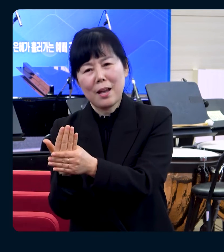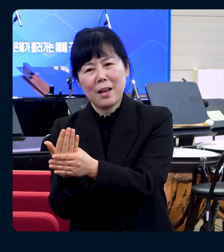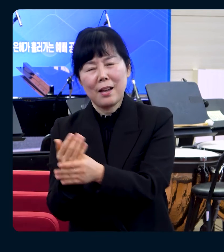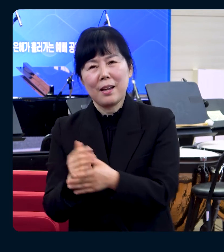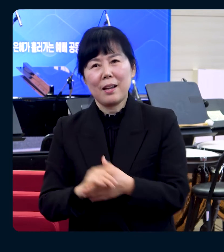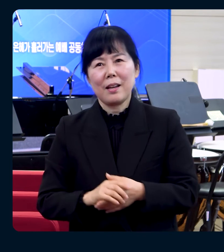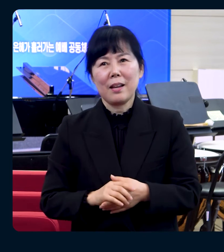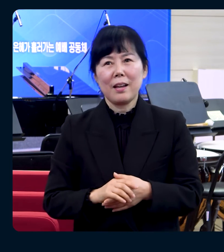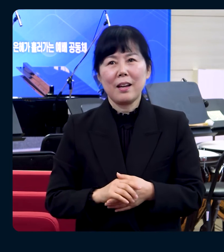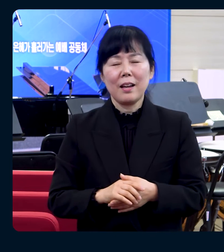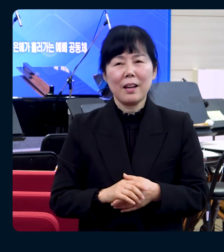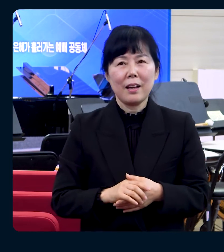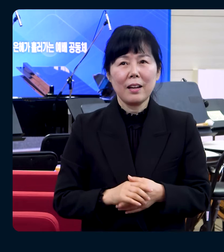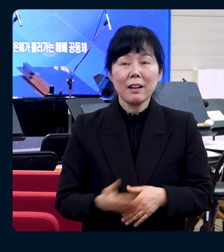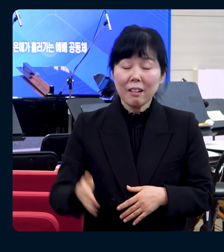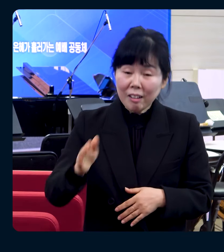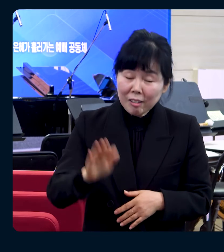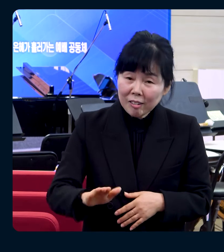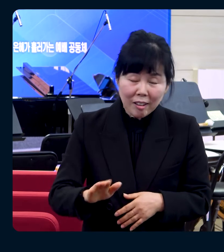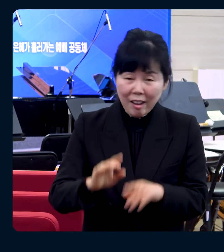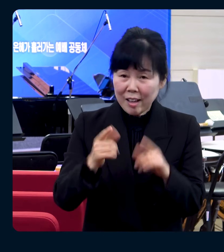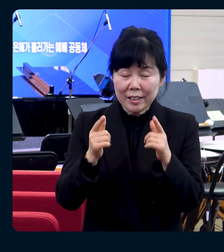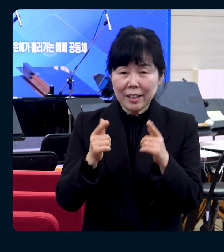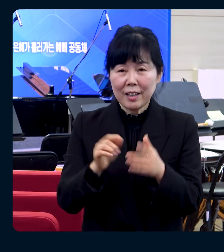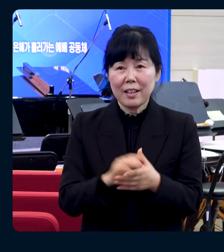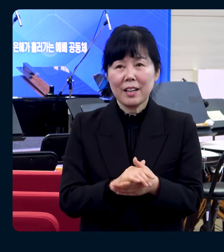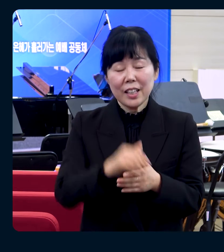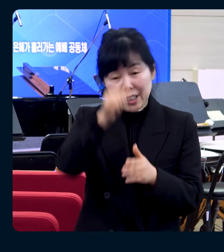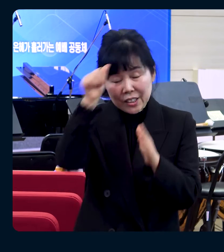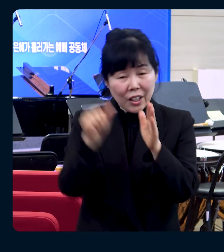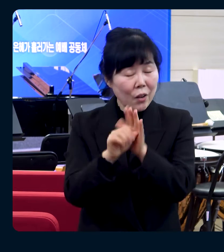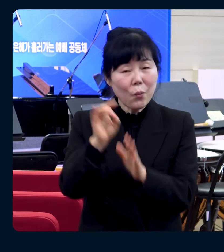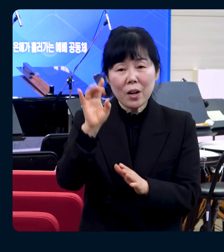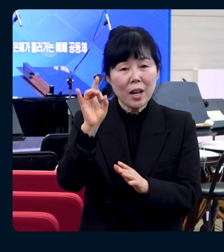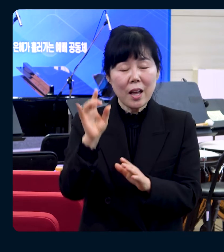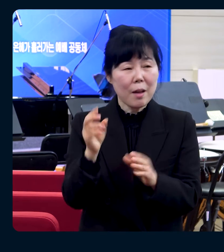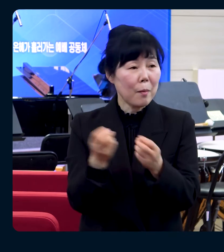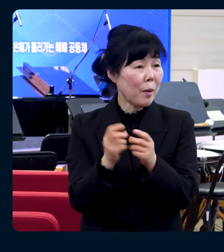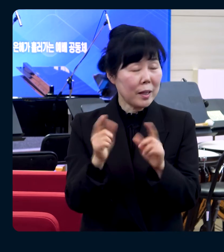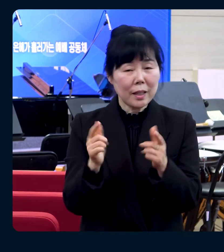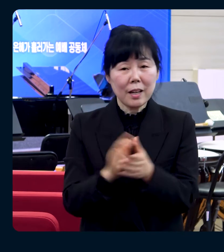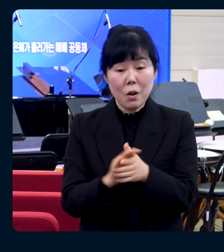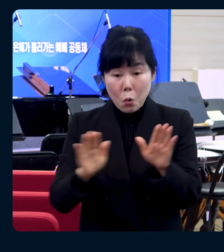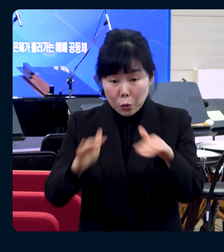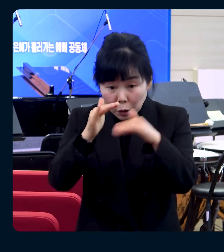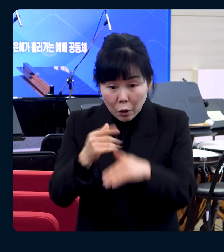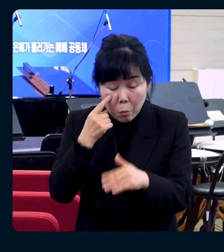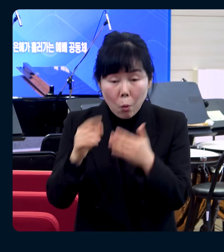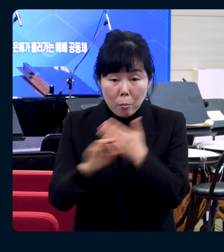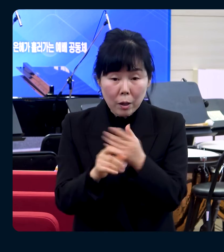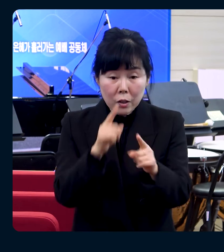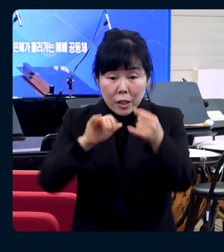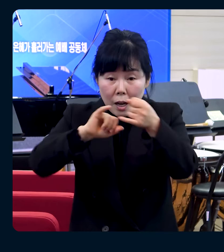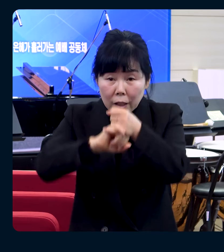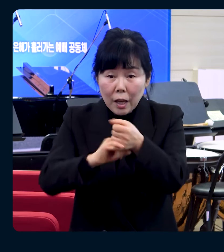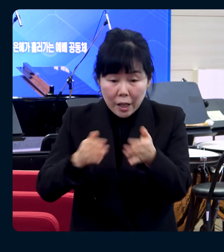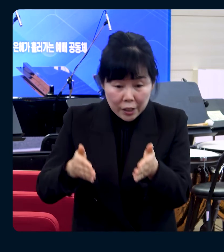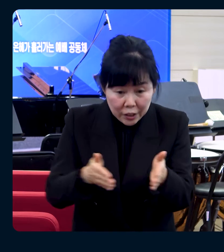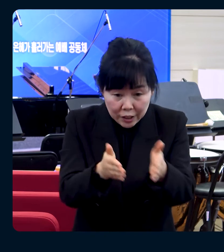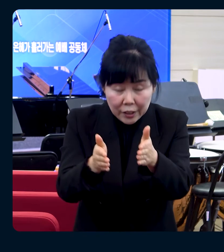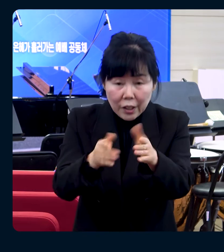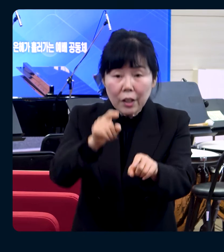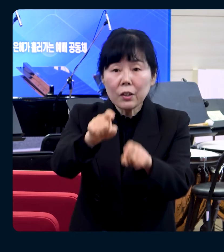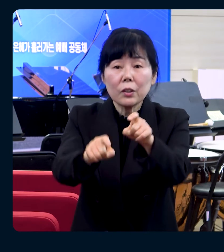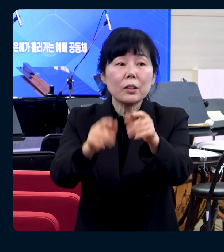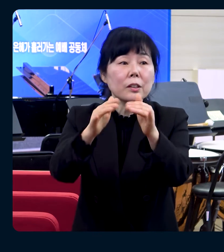거죠. 자, 그런데 여러분, 사실 그거 아닙니다. 인생이 원래 그래서 그런 것이 아니라 오늘 말씀은요, 언약의